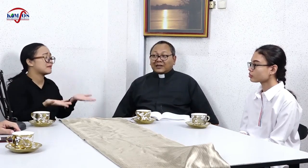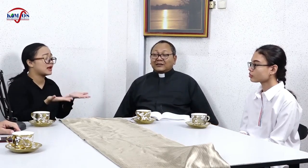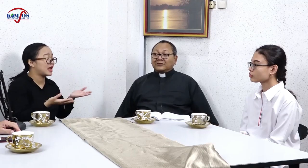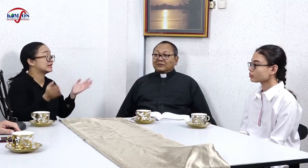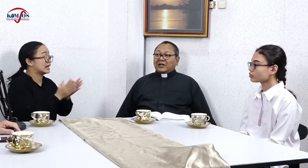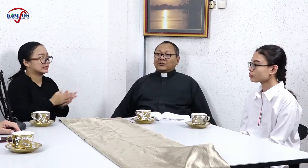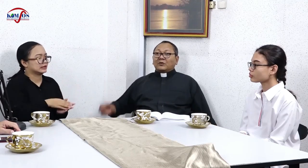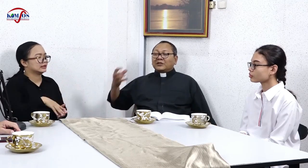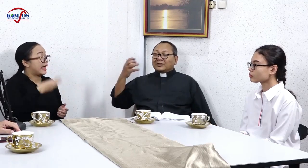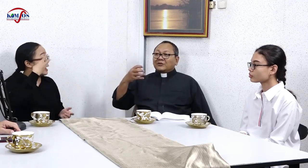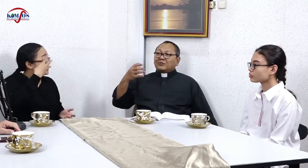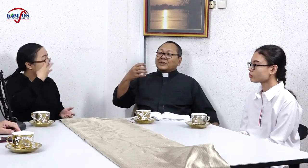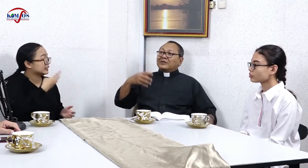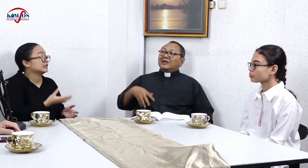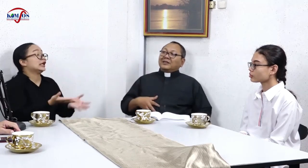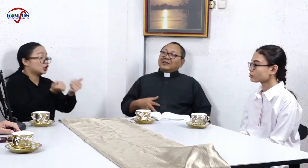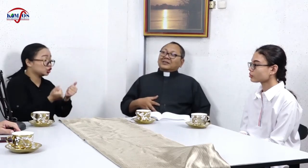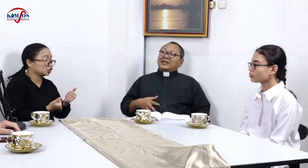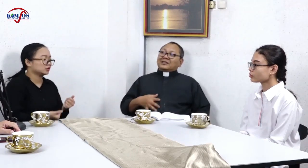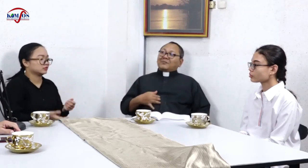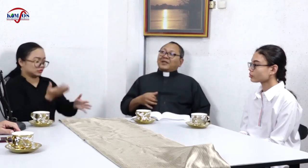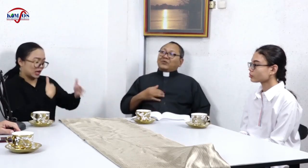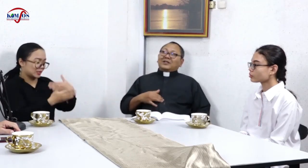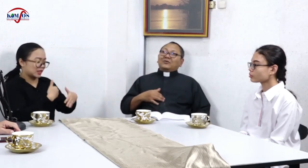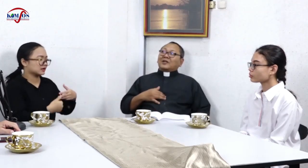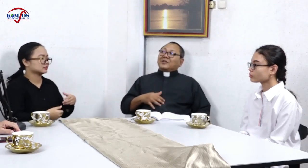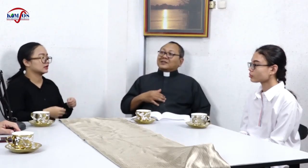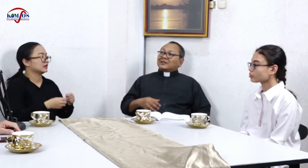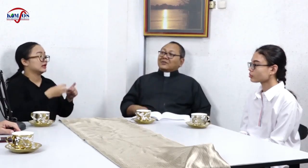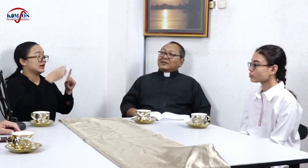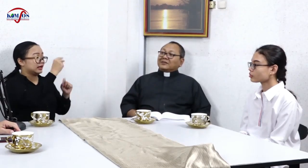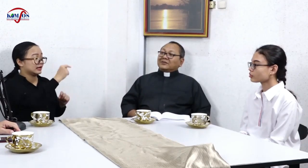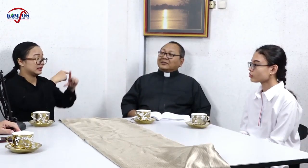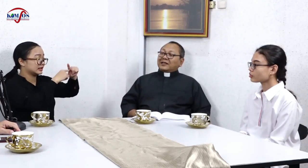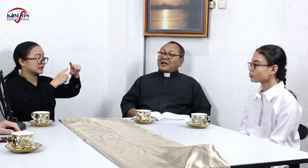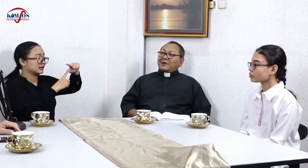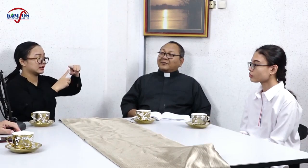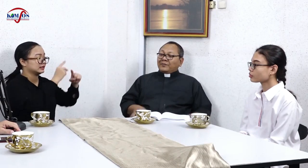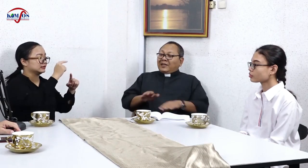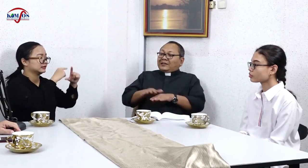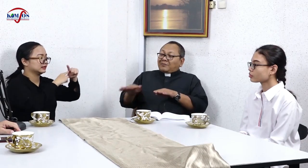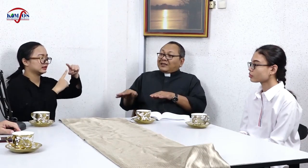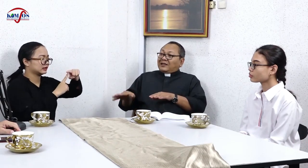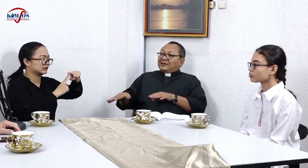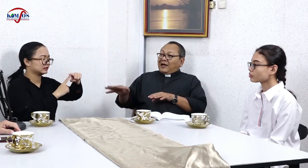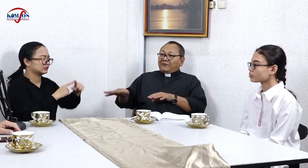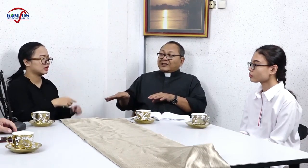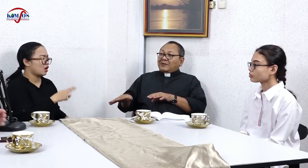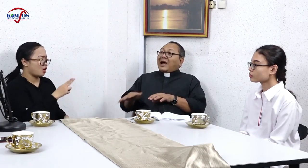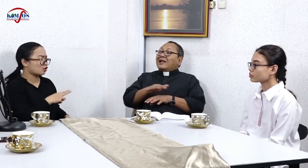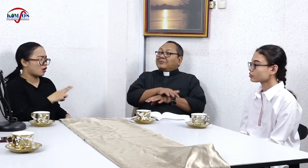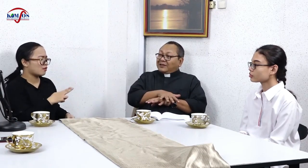ikut di retret itu dan yang menyentuh betul ya saya sampai luar biasa Tuhan itu karena apa temannya